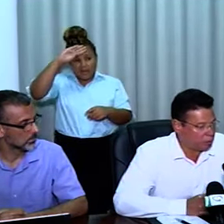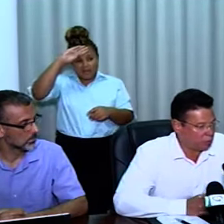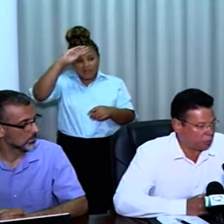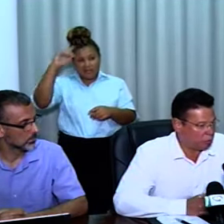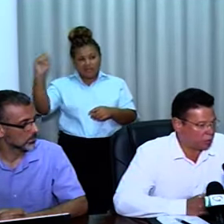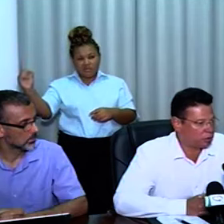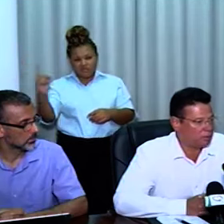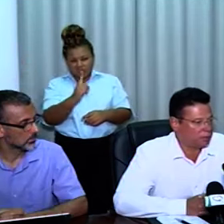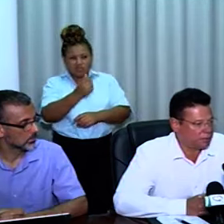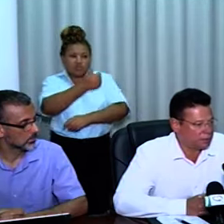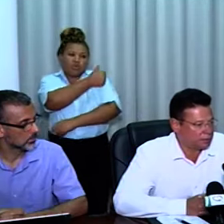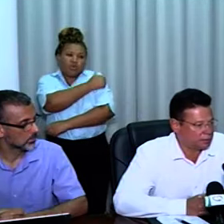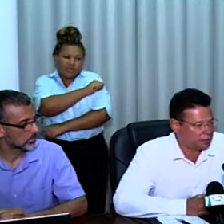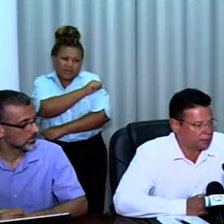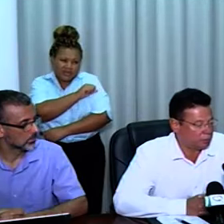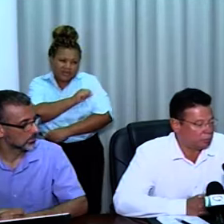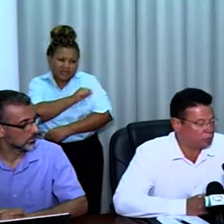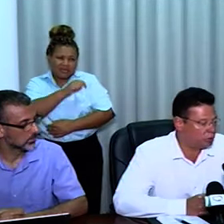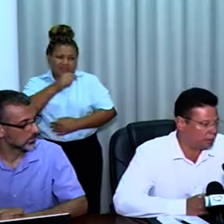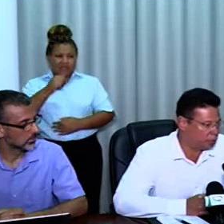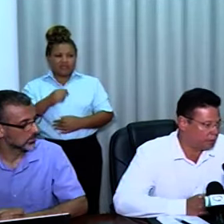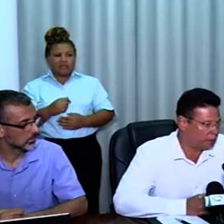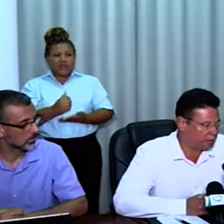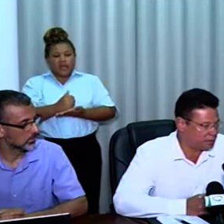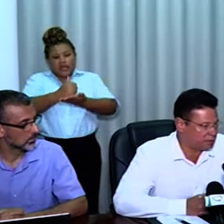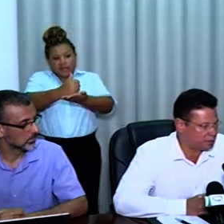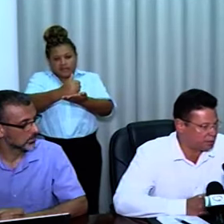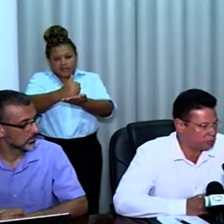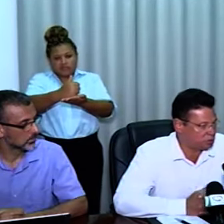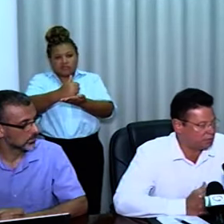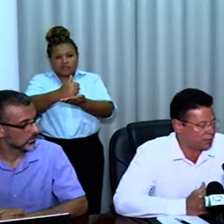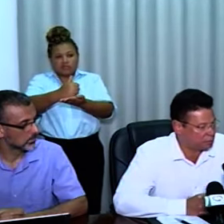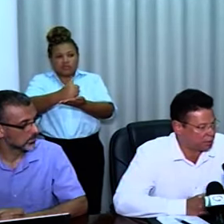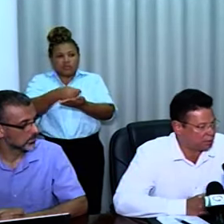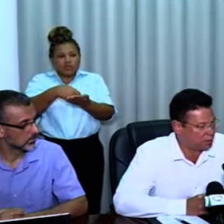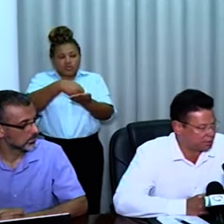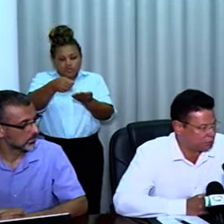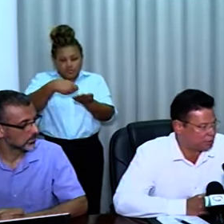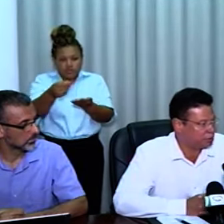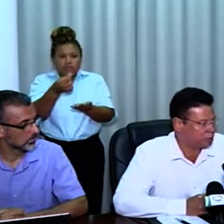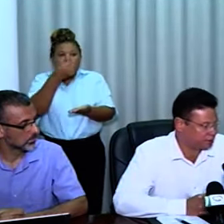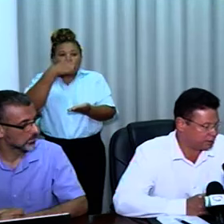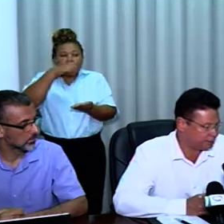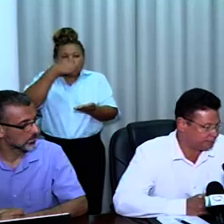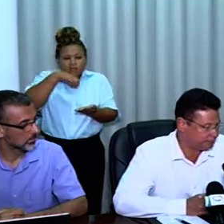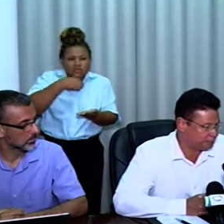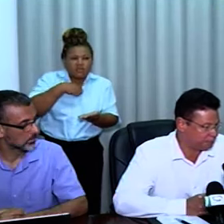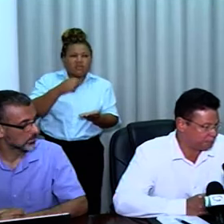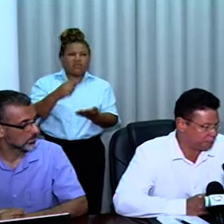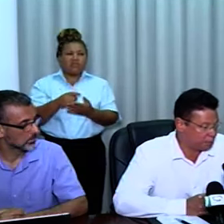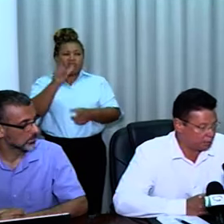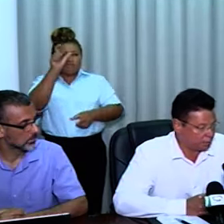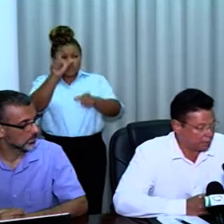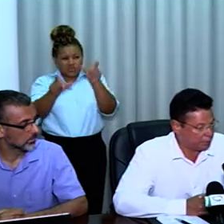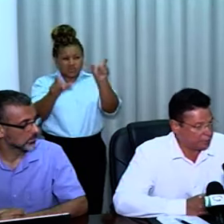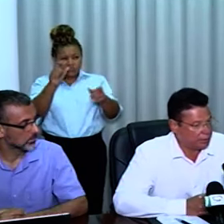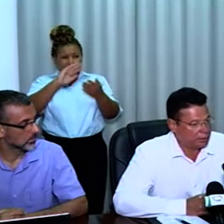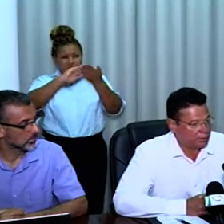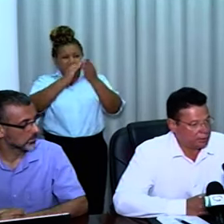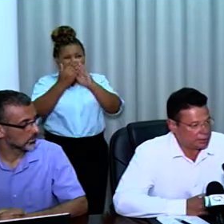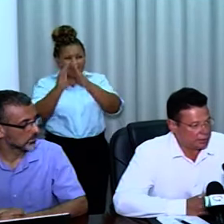pour les côtés blâmer. Il est temps pour nous collaborer, pour faire signe, qui est chose, il m'a assuré, qui est ça, c'est sur la santé.